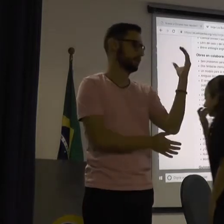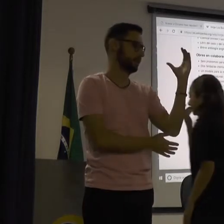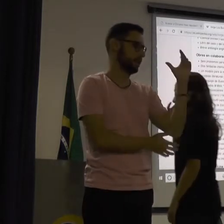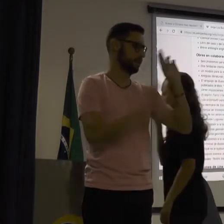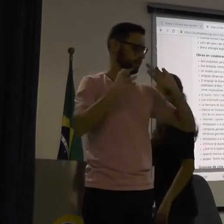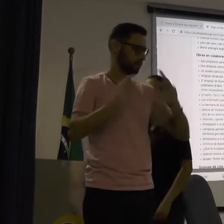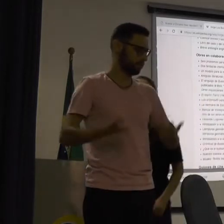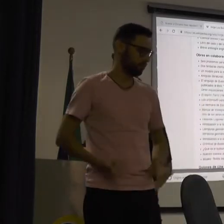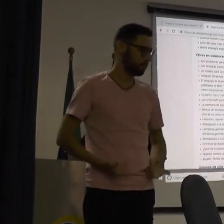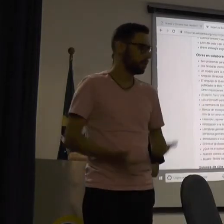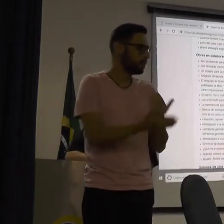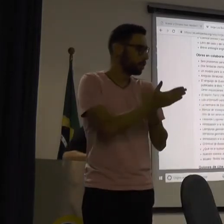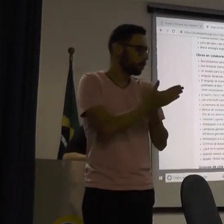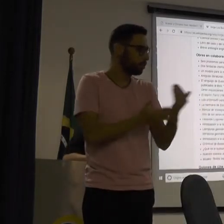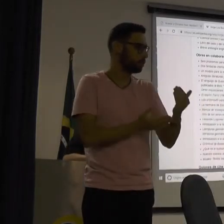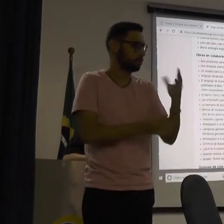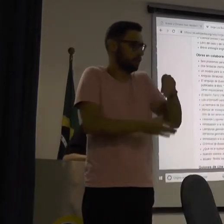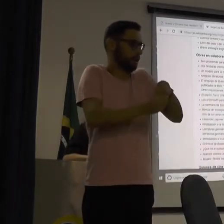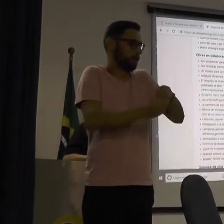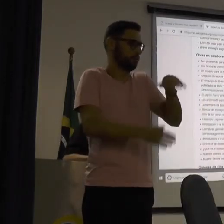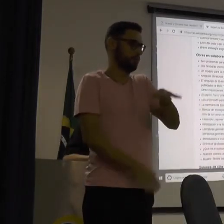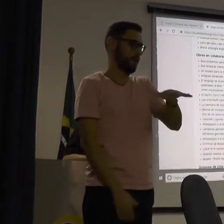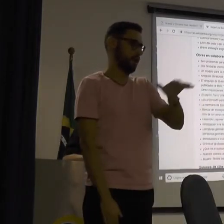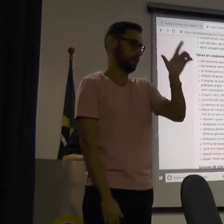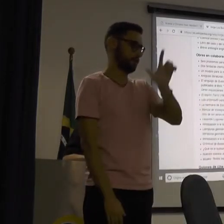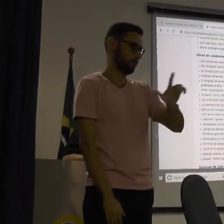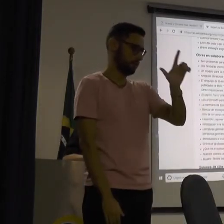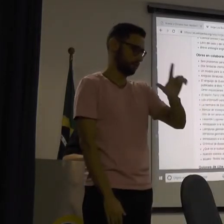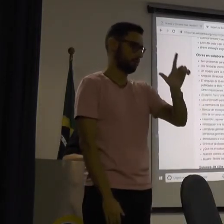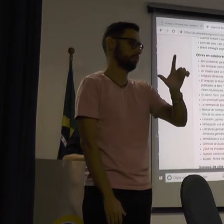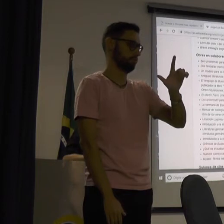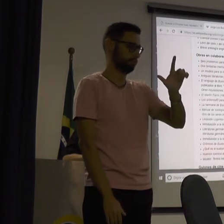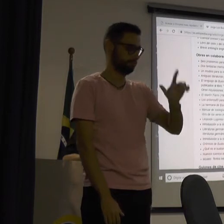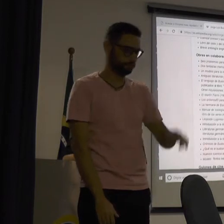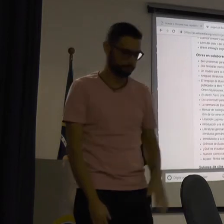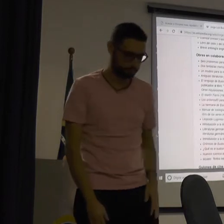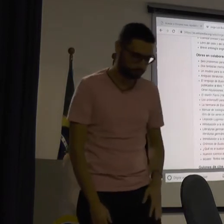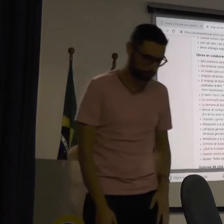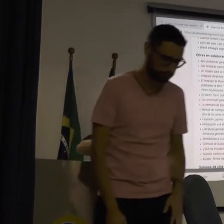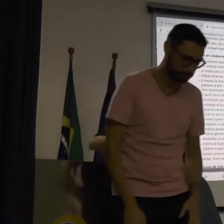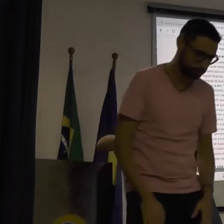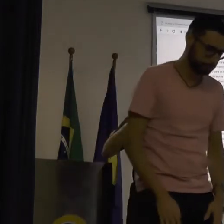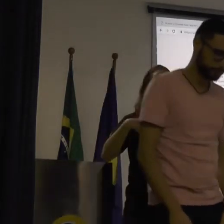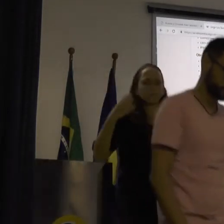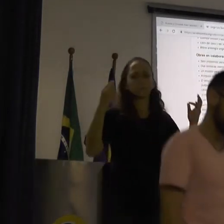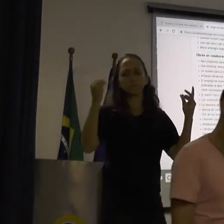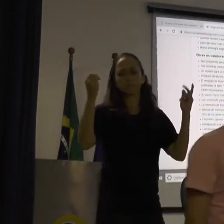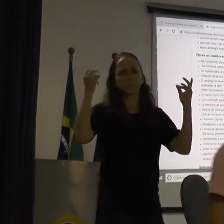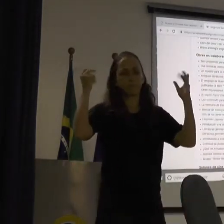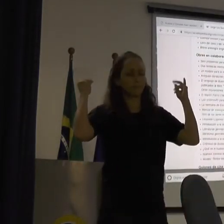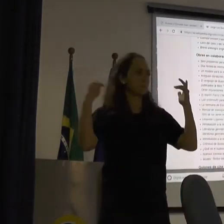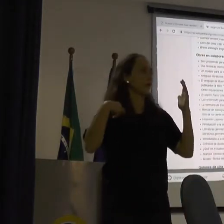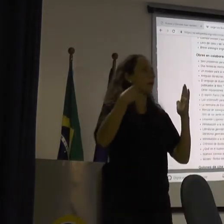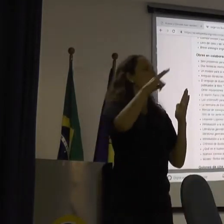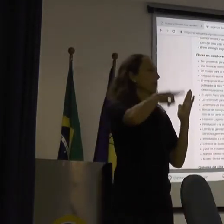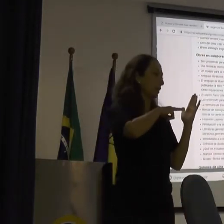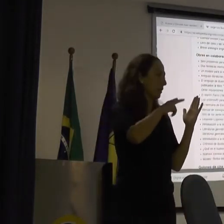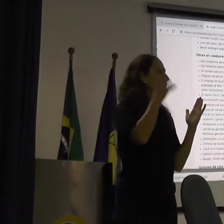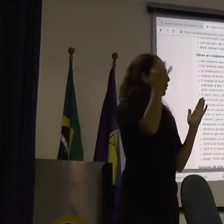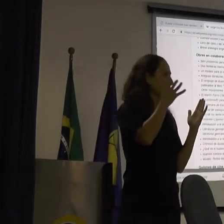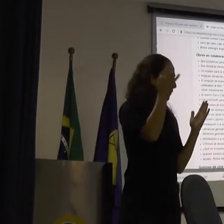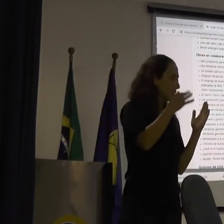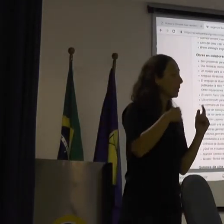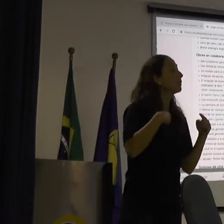né, como literatura. Eu lia filosofia há muito tempo, mas eu não lia, eu lia a Bíblia e outros